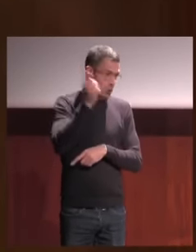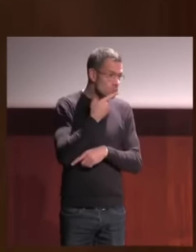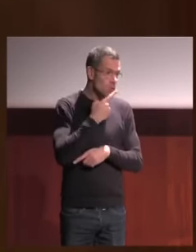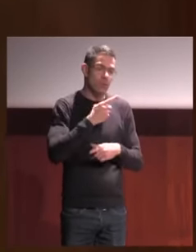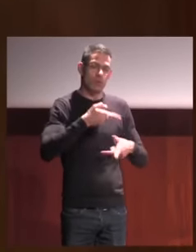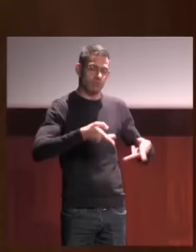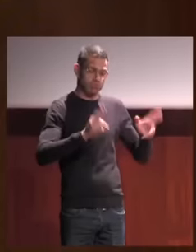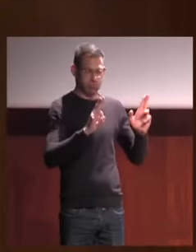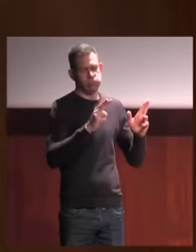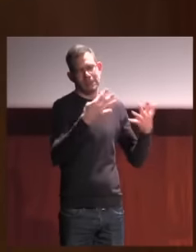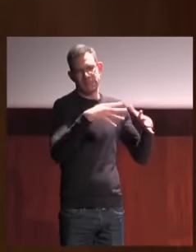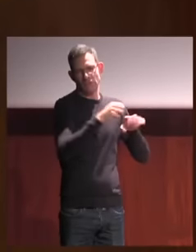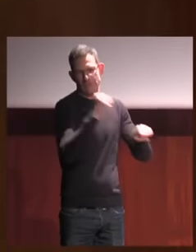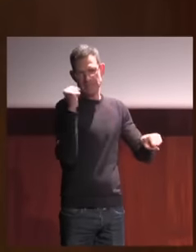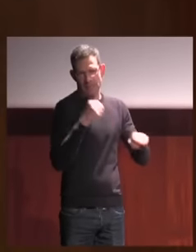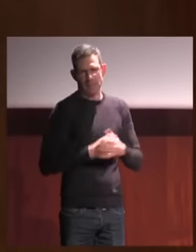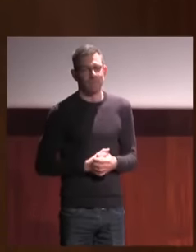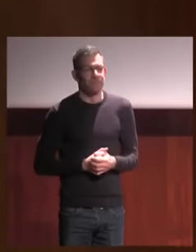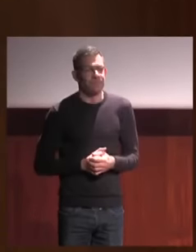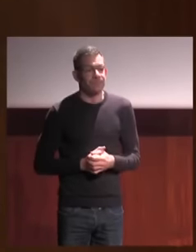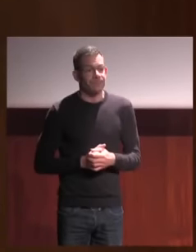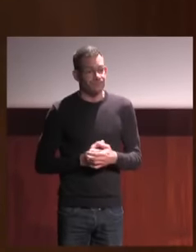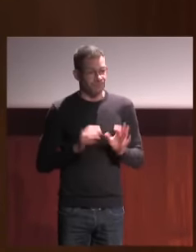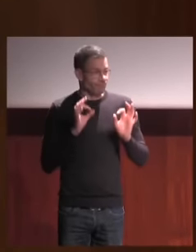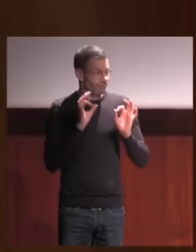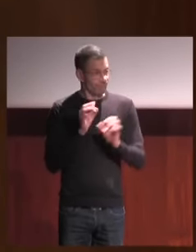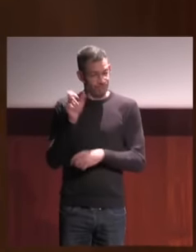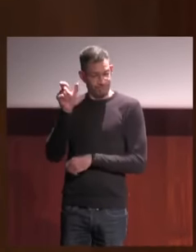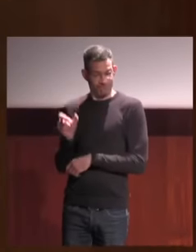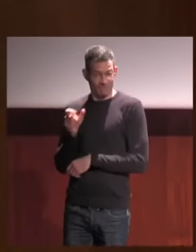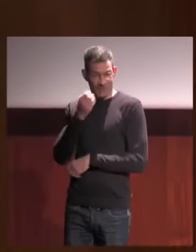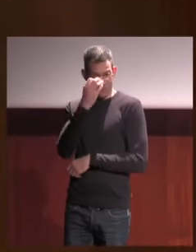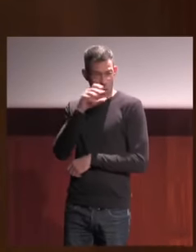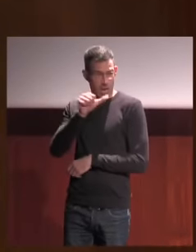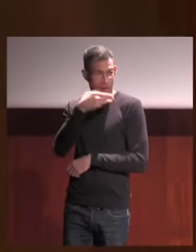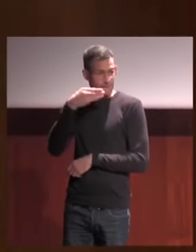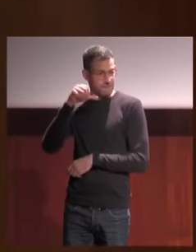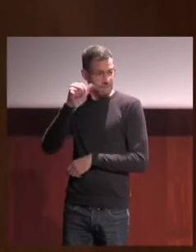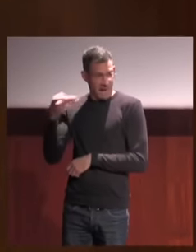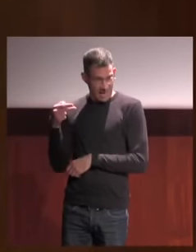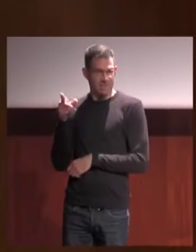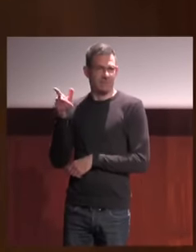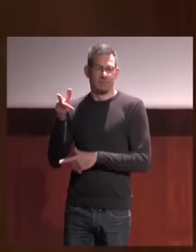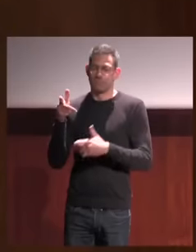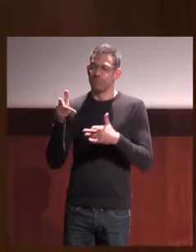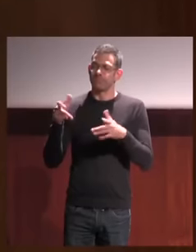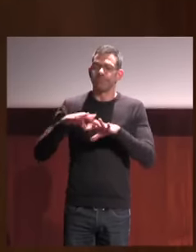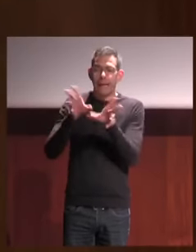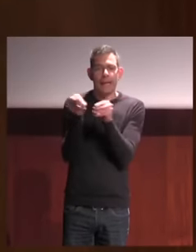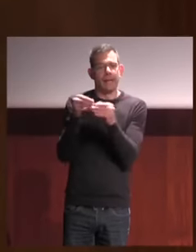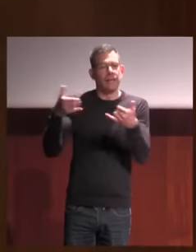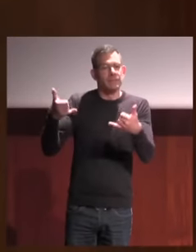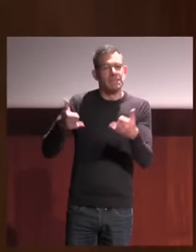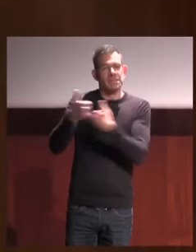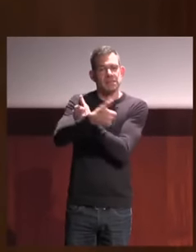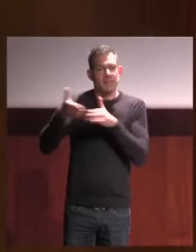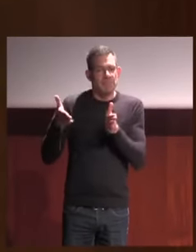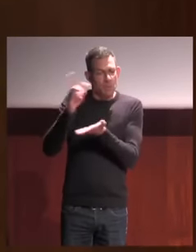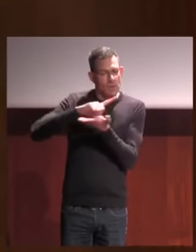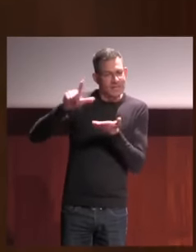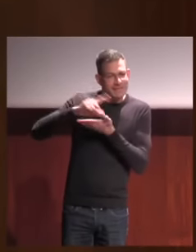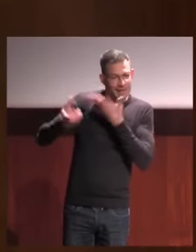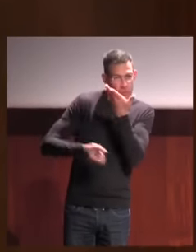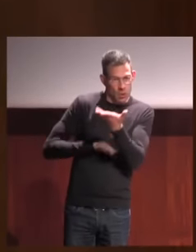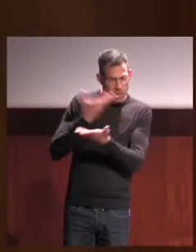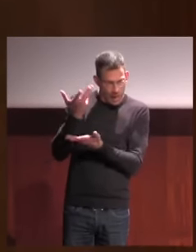XIXe siècle principalement. Et c'est Flora Hamann qui donc, avec les équipes du département littérature et art